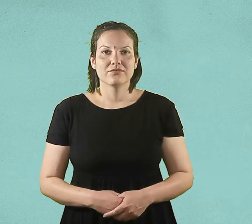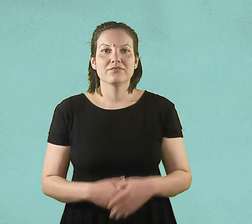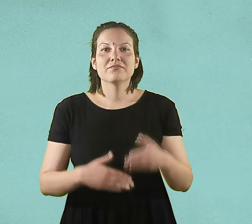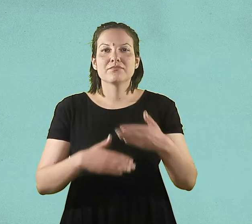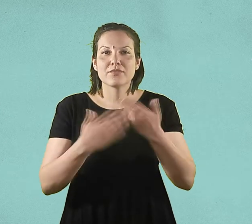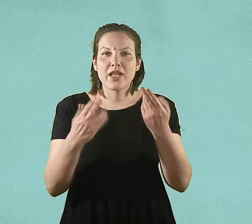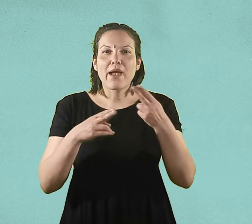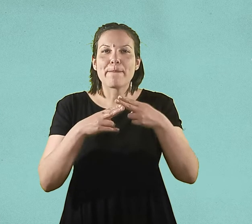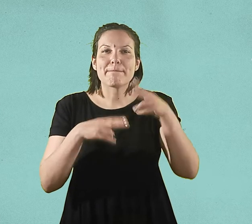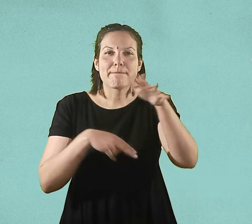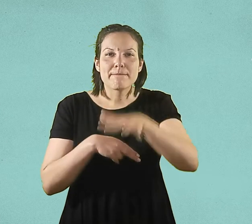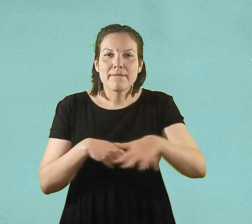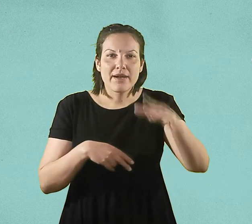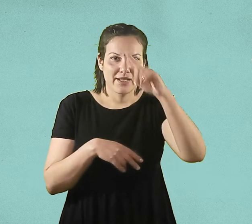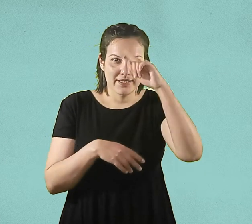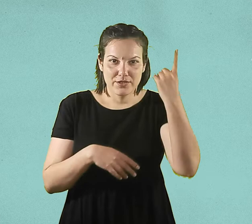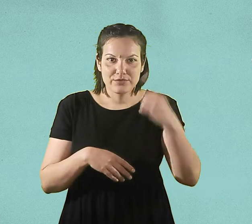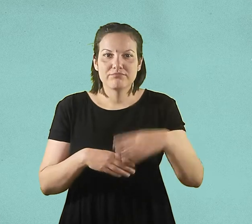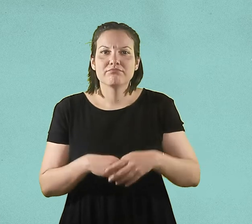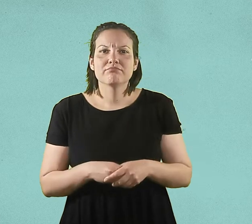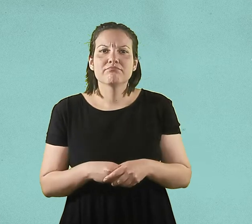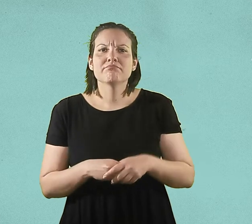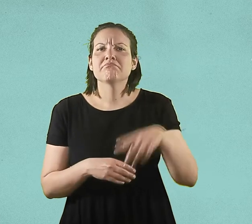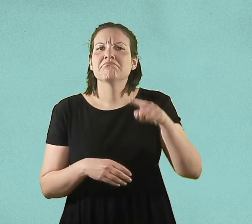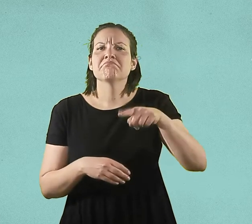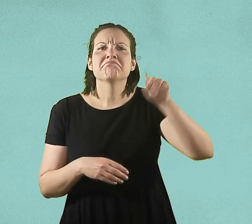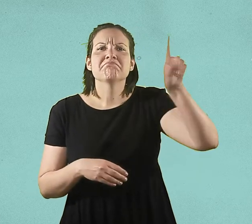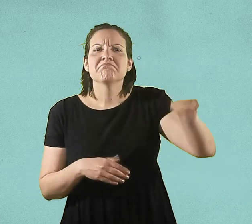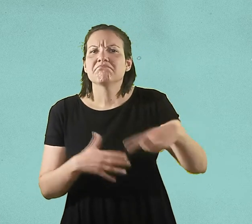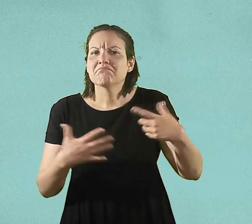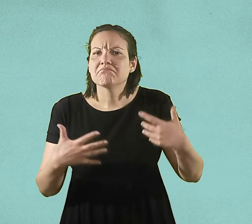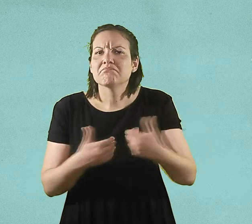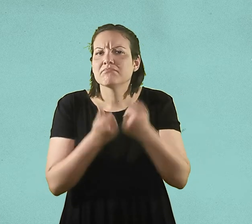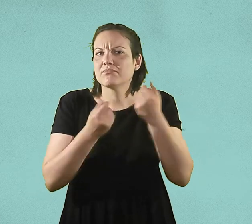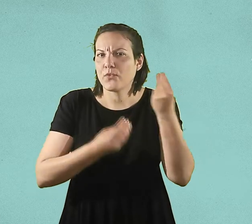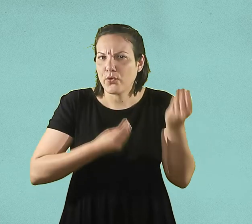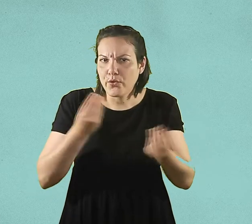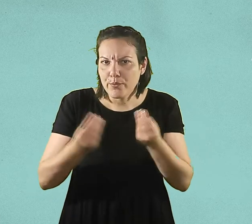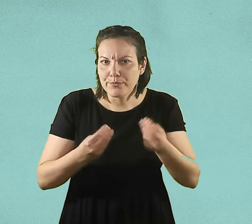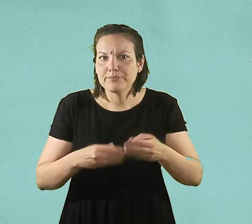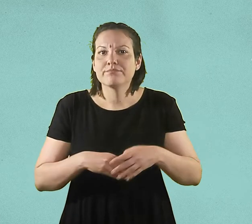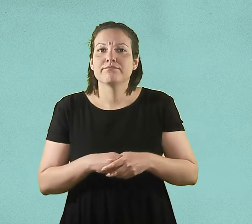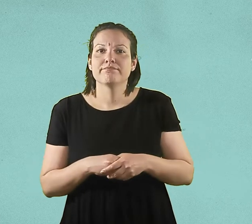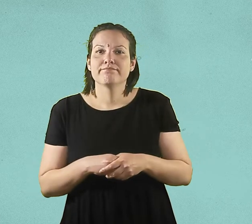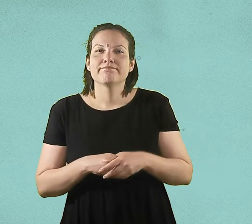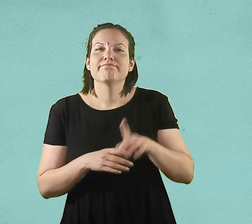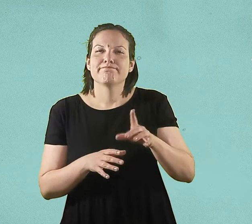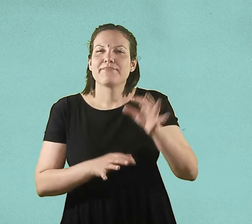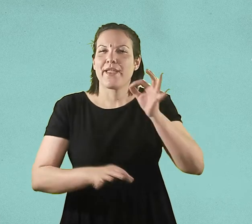parques nacionales. ¿Qué dio origen a esta celebración? Un poco de historia.